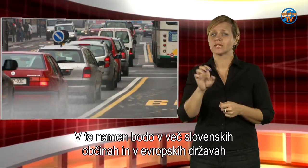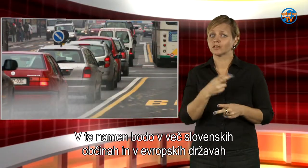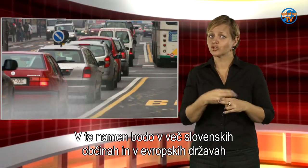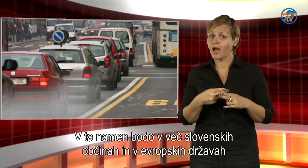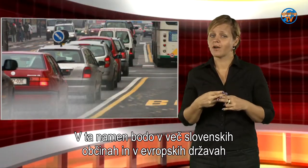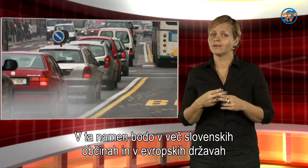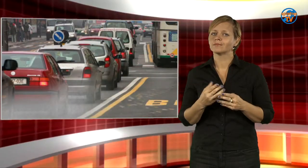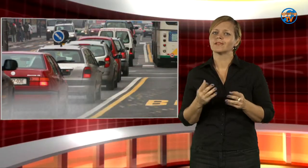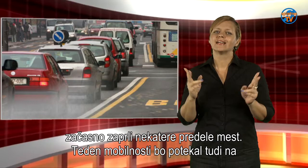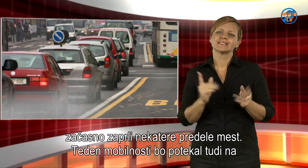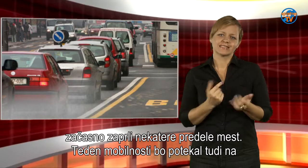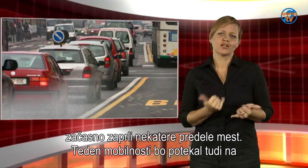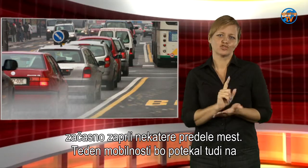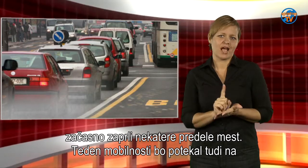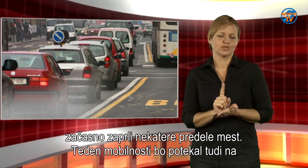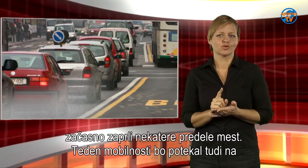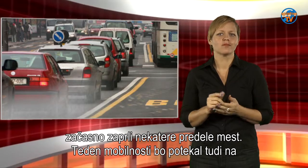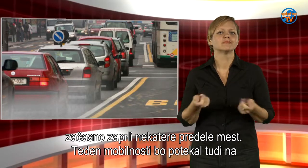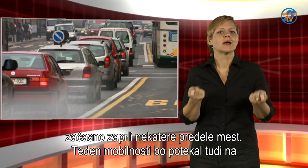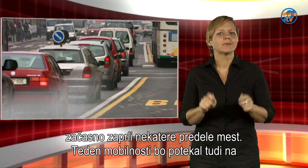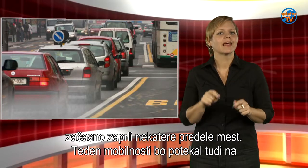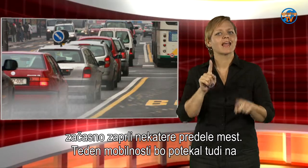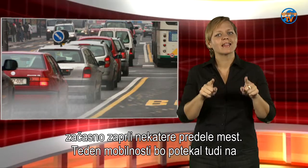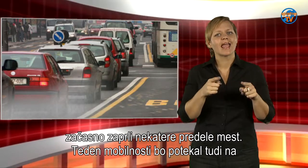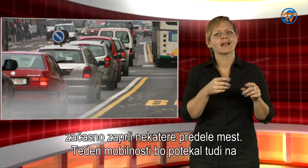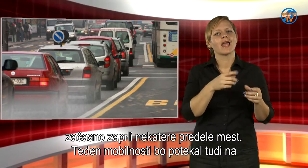začasno zaprli nekatere predele mest.